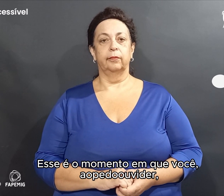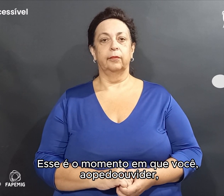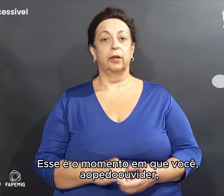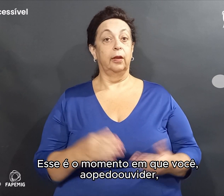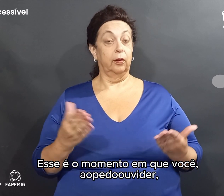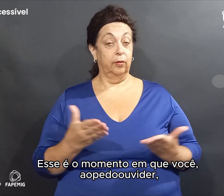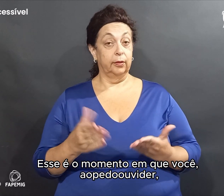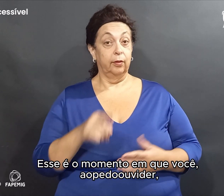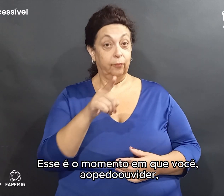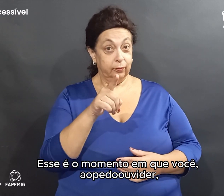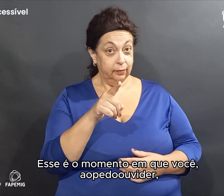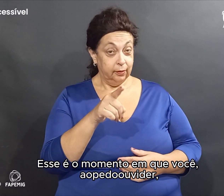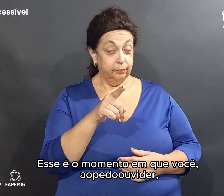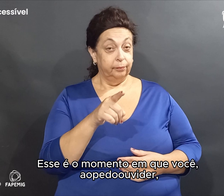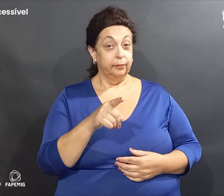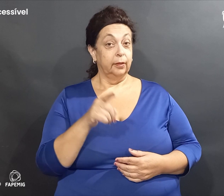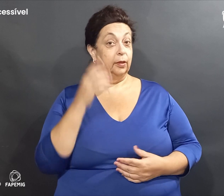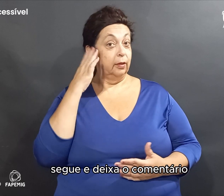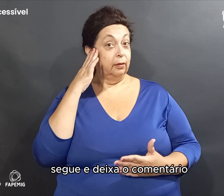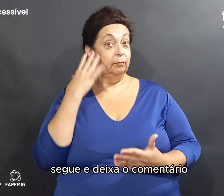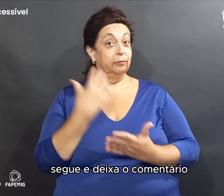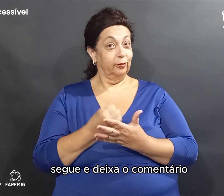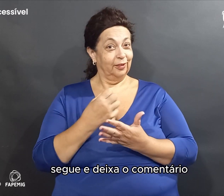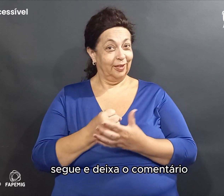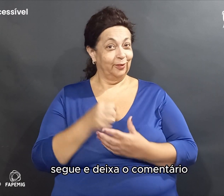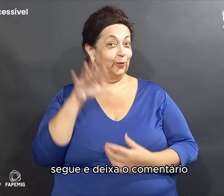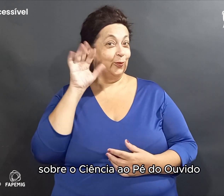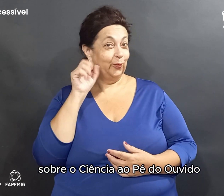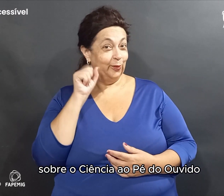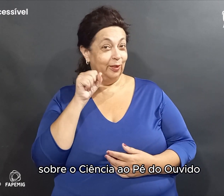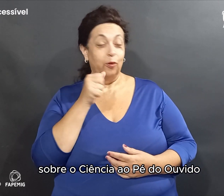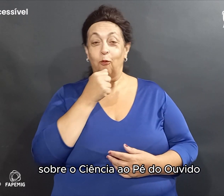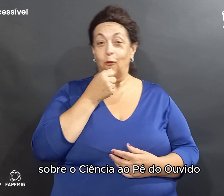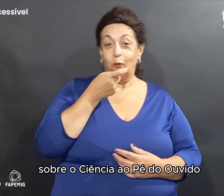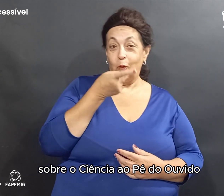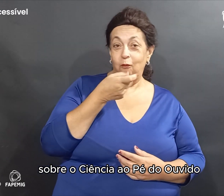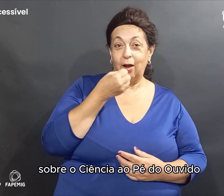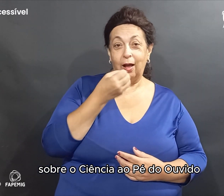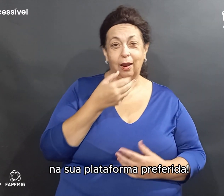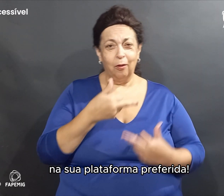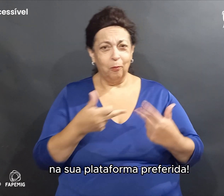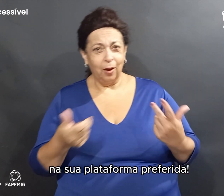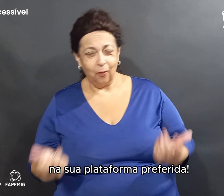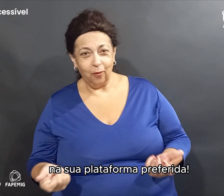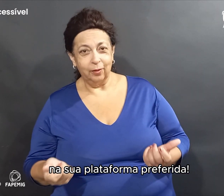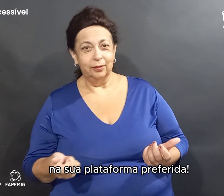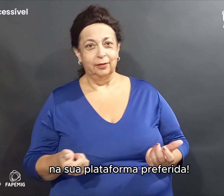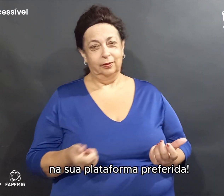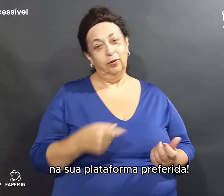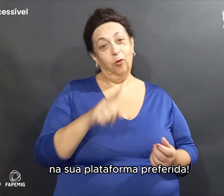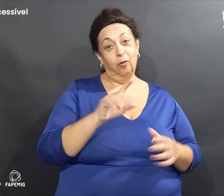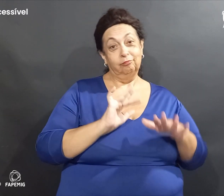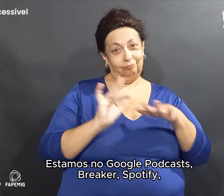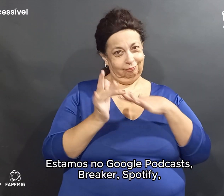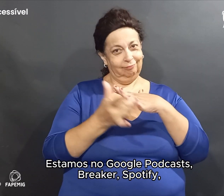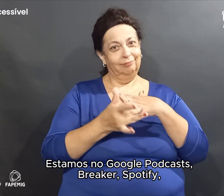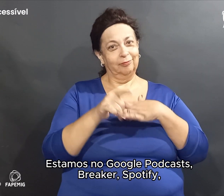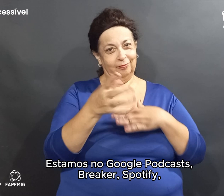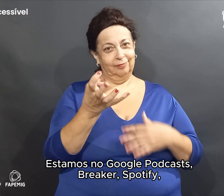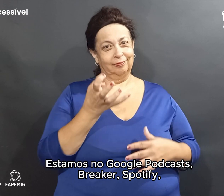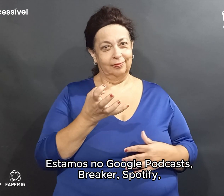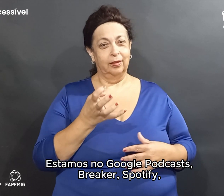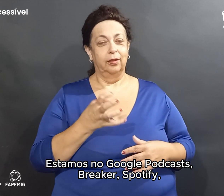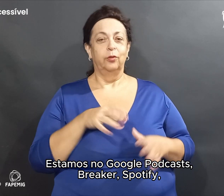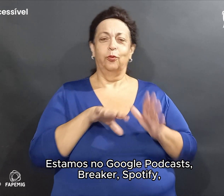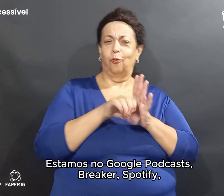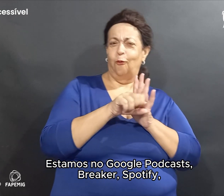Esse é o momento em que você, ao pé do ouvider, segue e deixa o comentário sobre o Ciência ao Pé do Ouvido na sua plataforma preferida. Estamos no